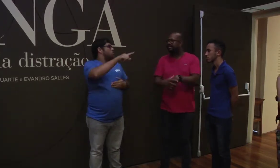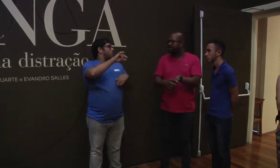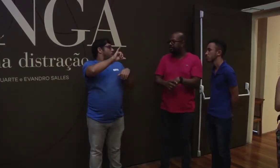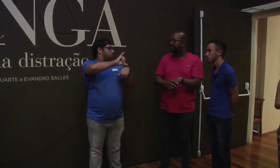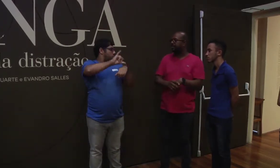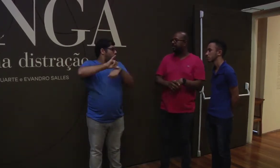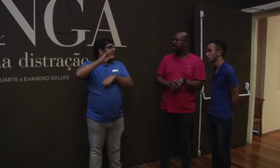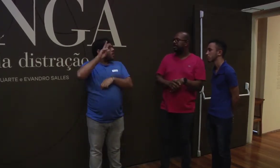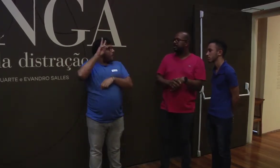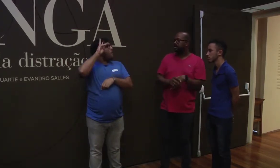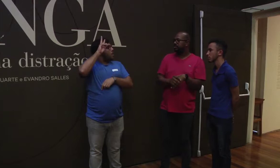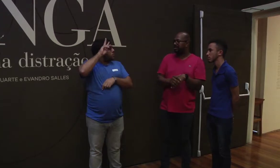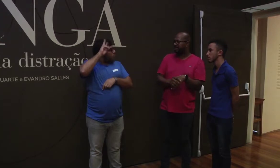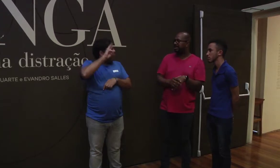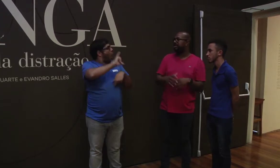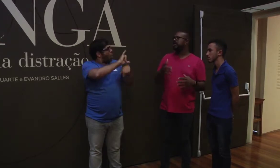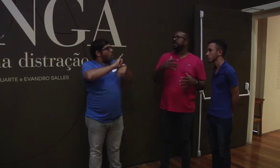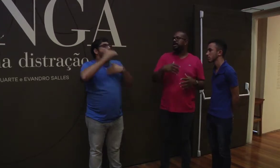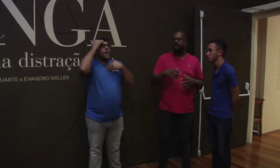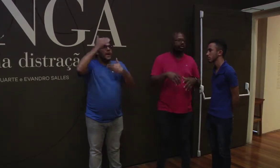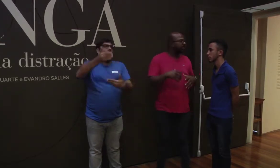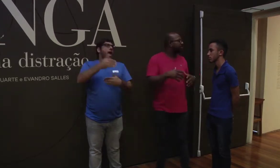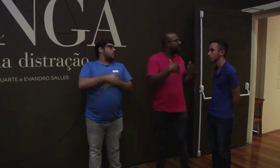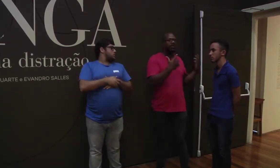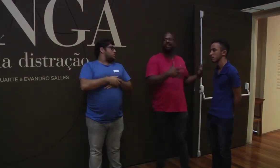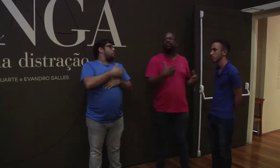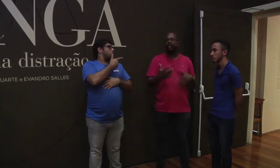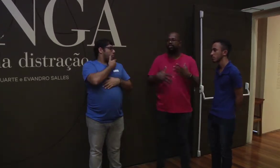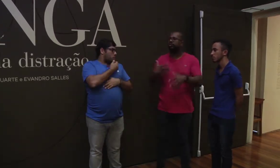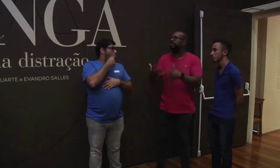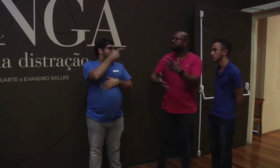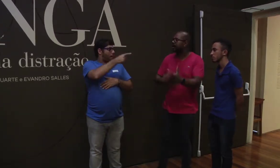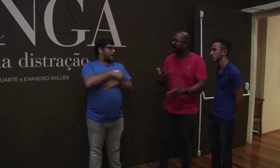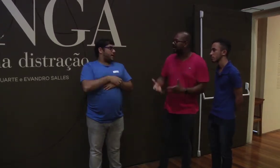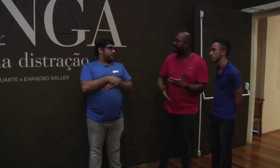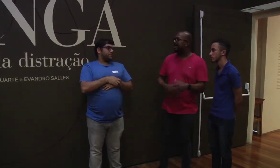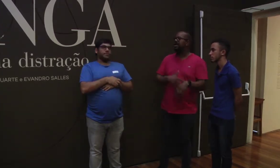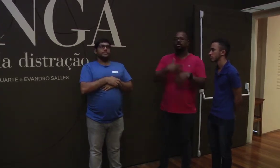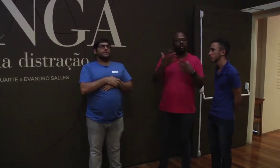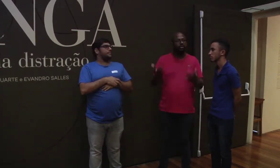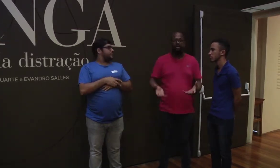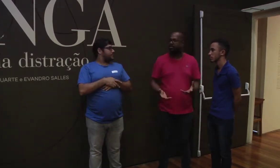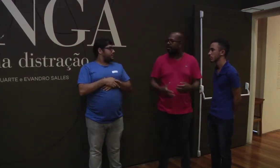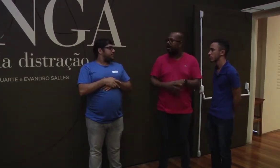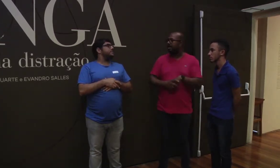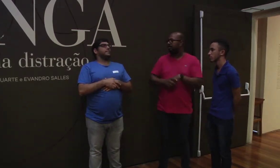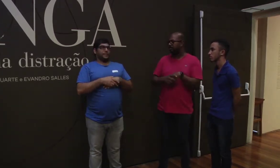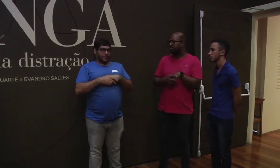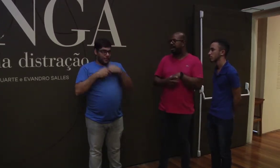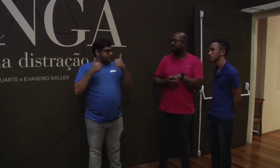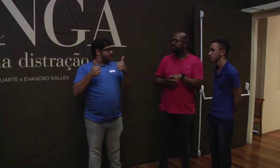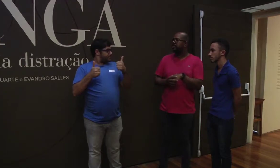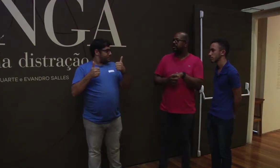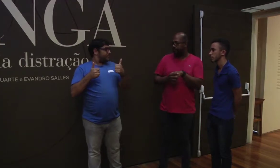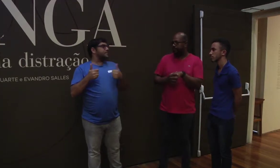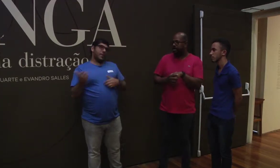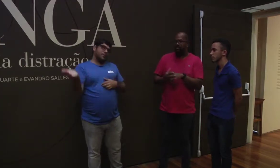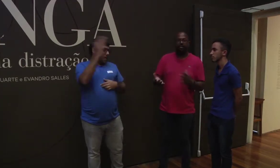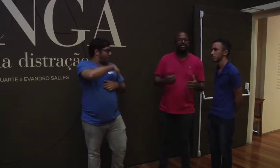faleceu, em 2016. Então tem muita coisa falando sobre a história dele, sobre memória e tudo mais. Vamos